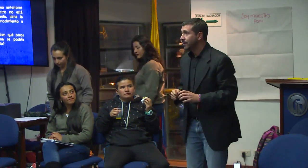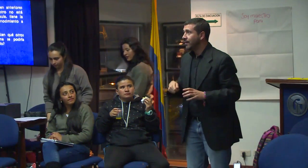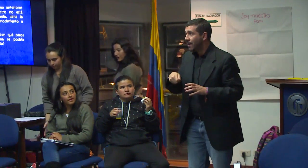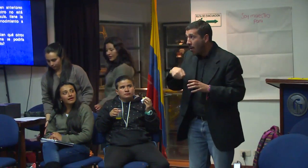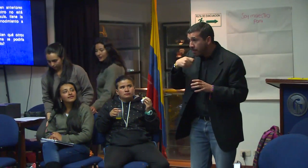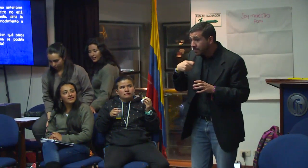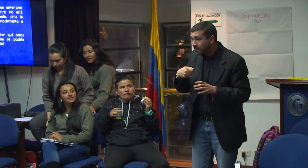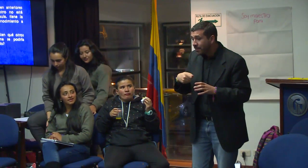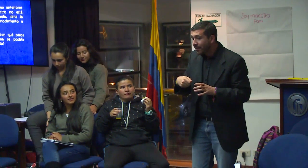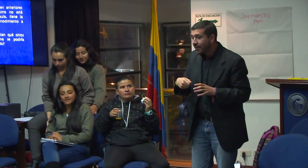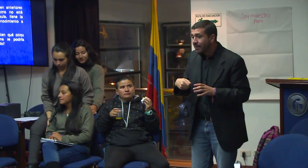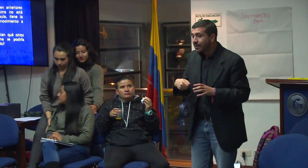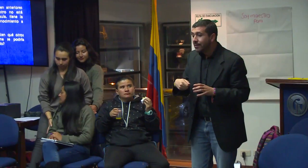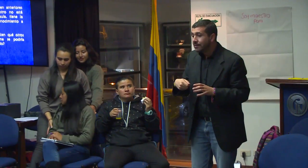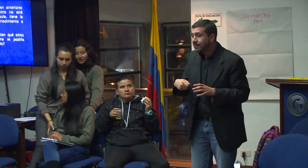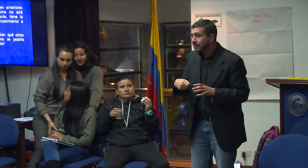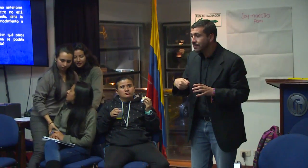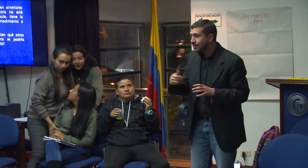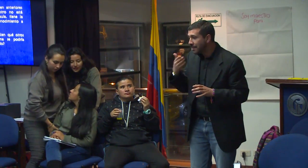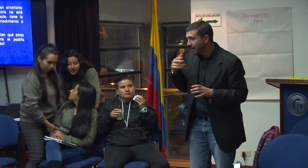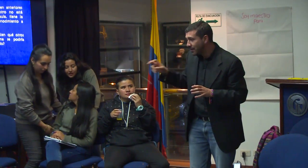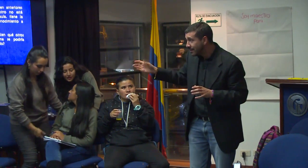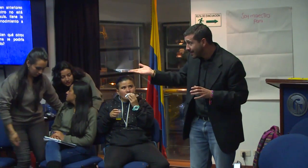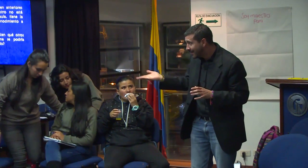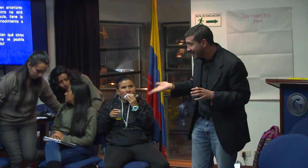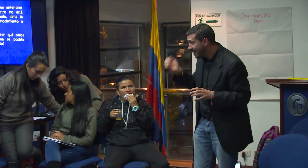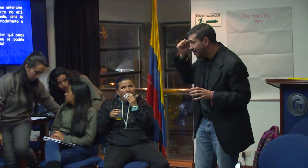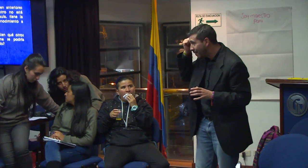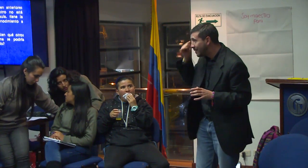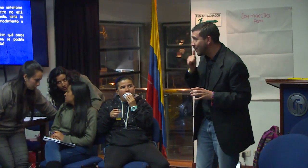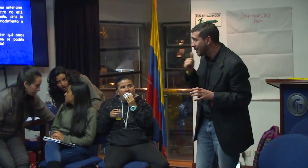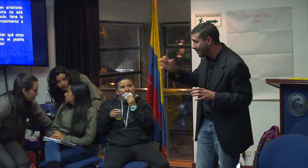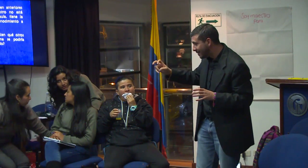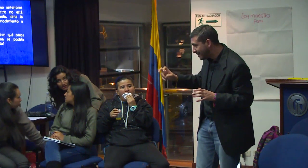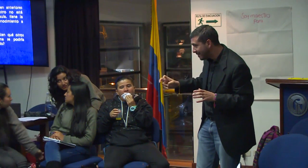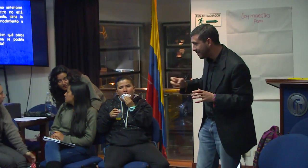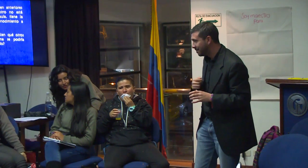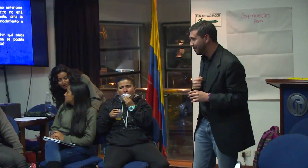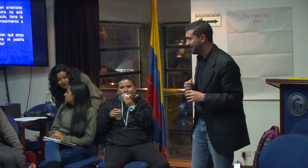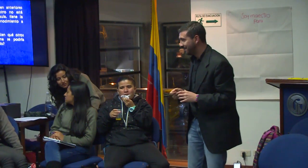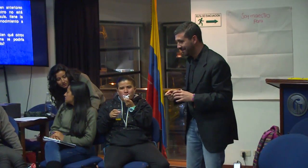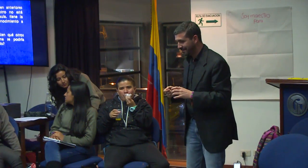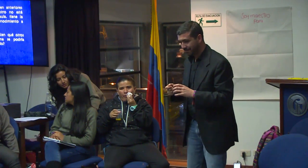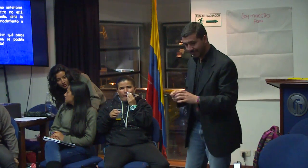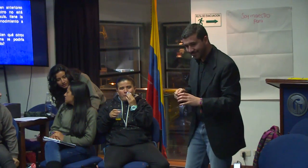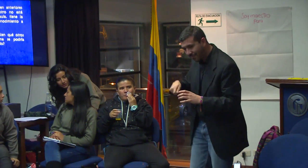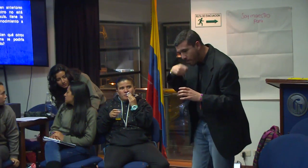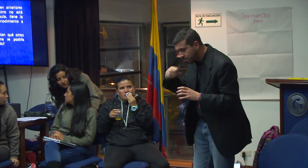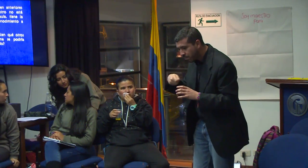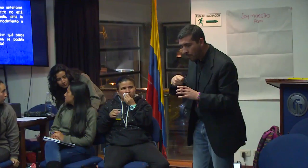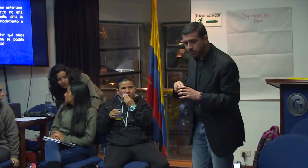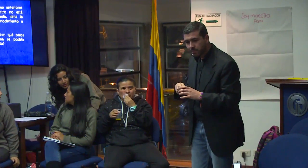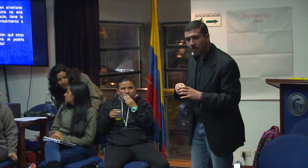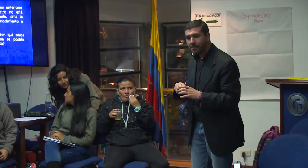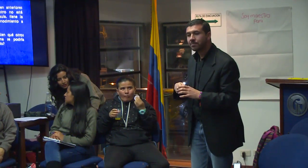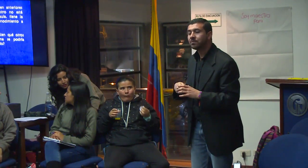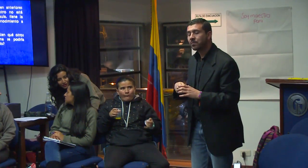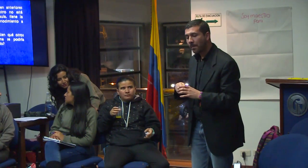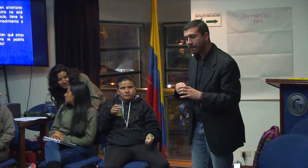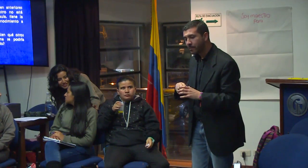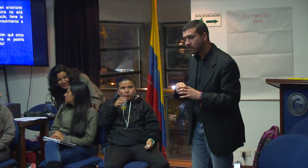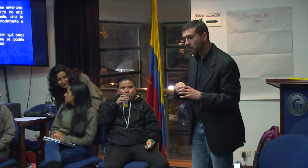sentar? Y está comiendo la persona y dice, sí, claro, siga, profesor Juan Carlos. Y yo me